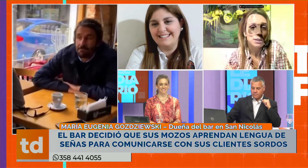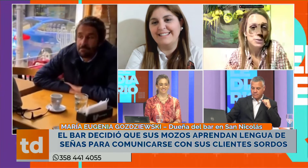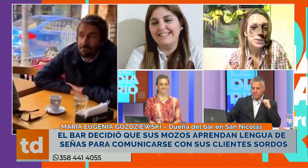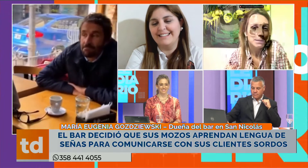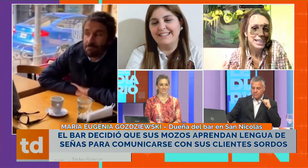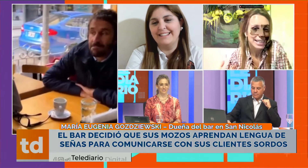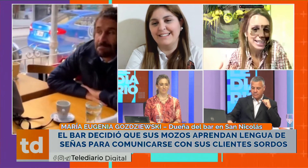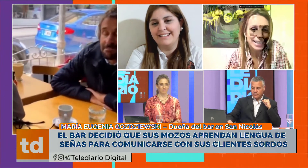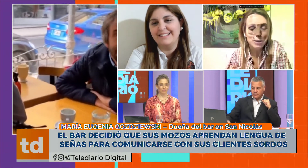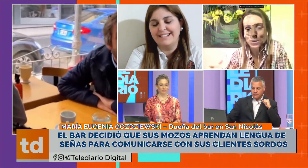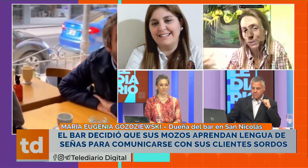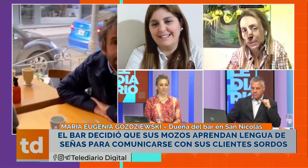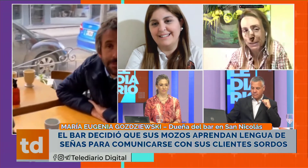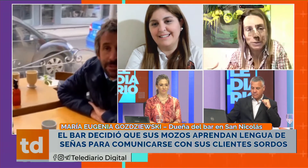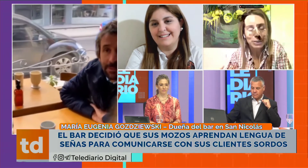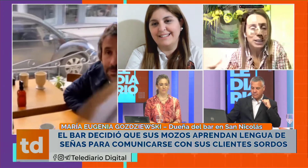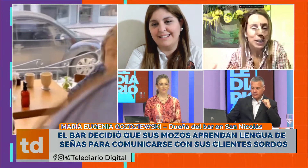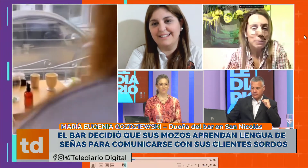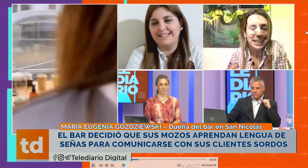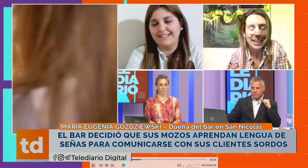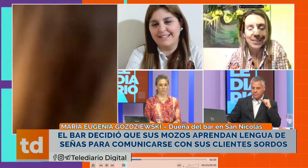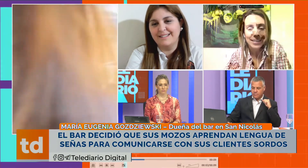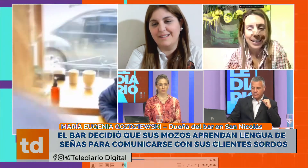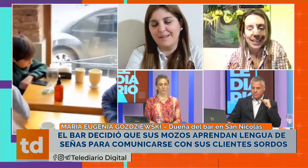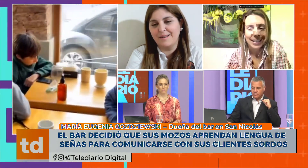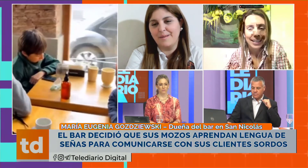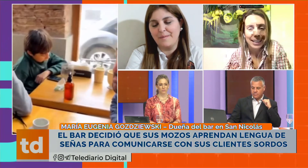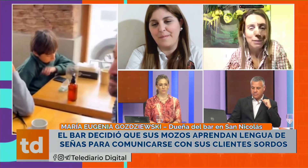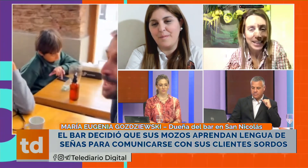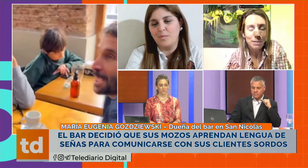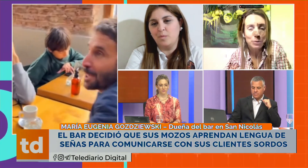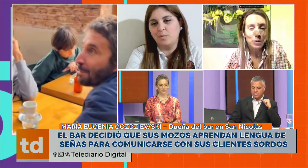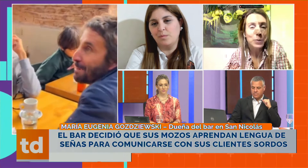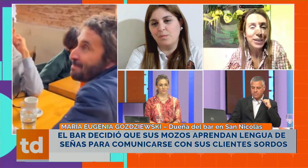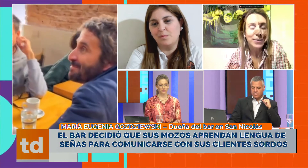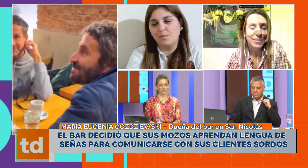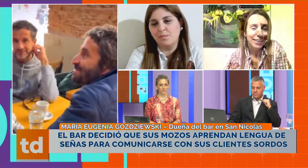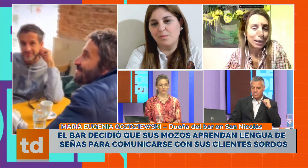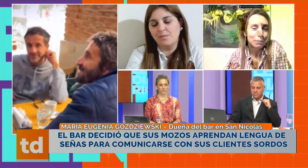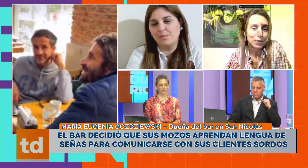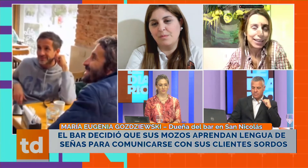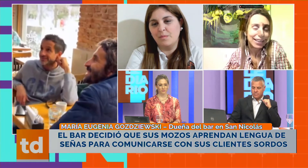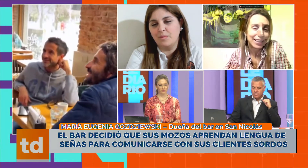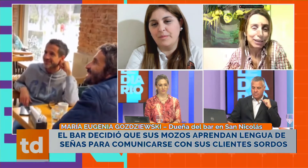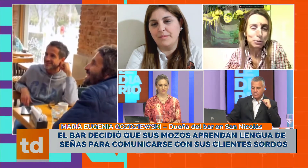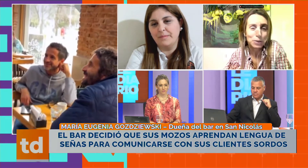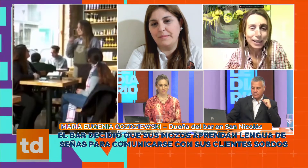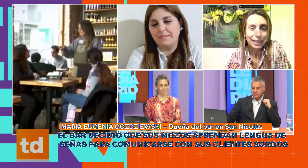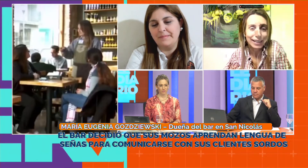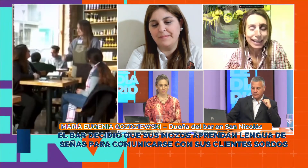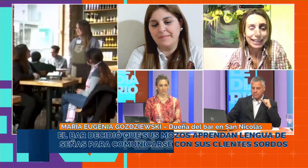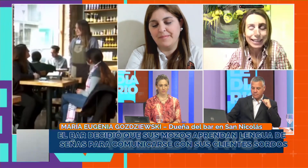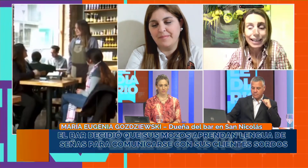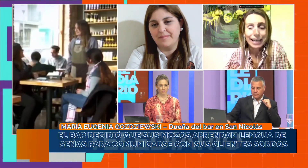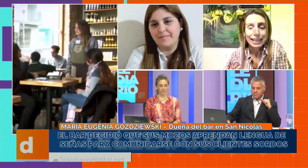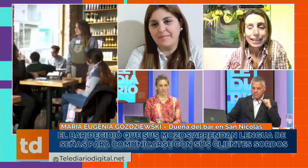porque fueron además chicos y otros adultos que los acompañaron. Y bueno, ahí se puso en juego las personas que los tuvieron que